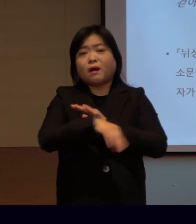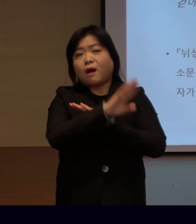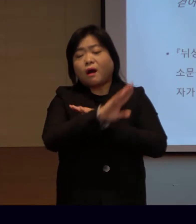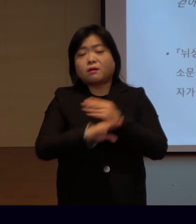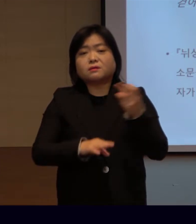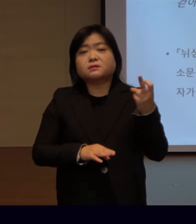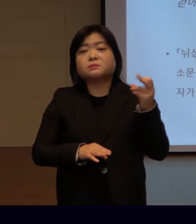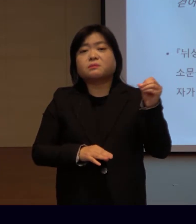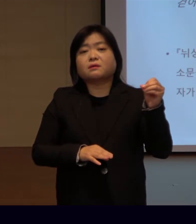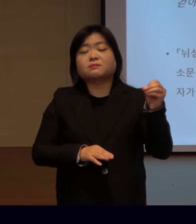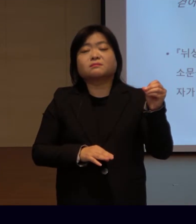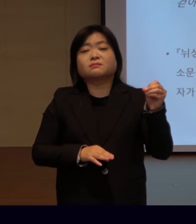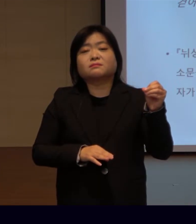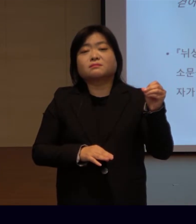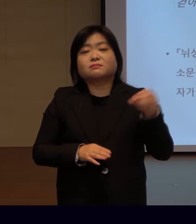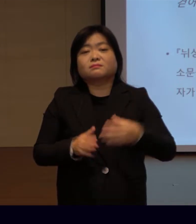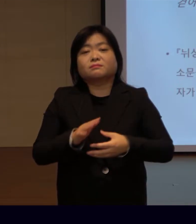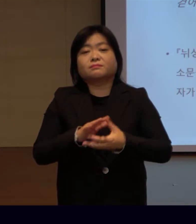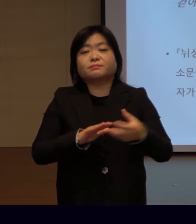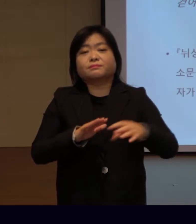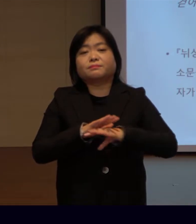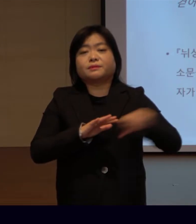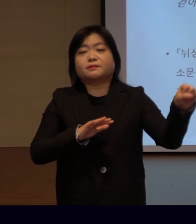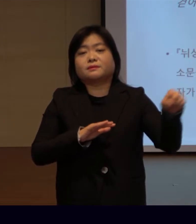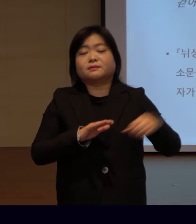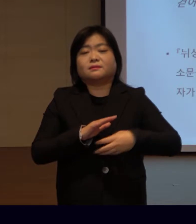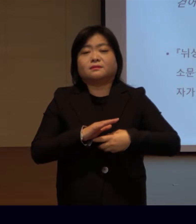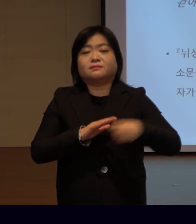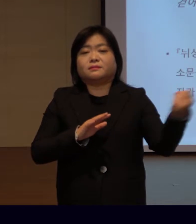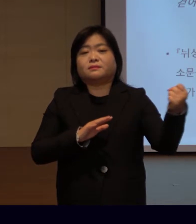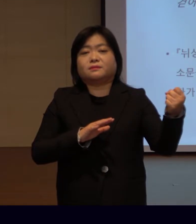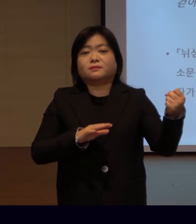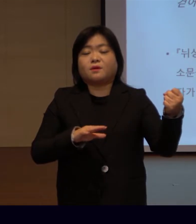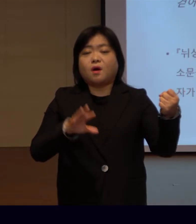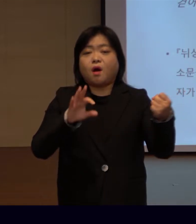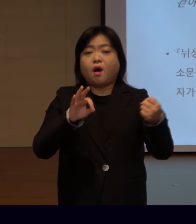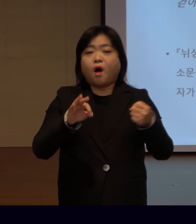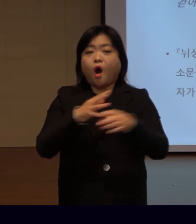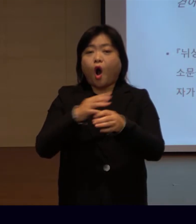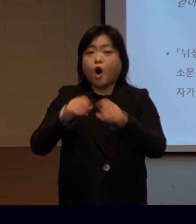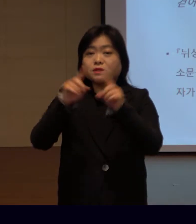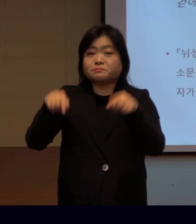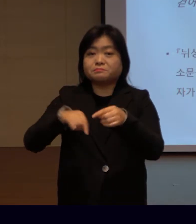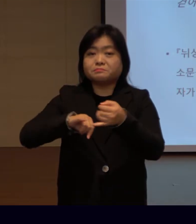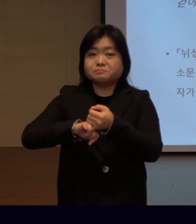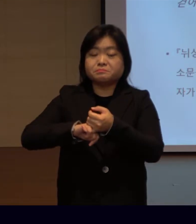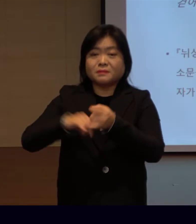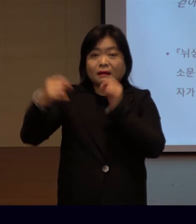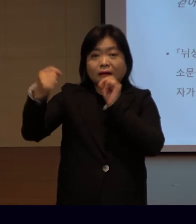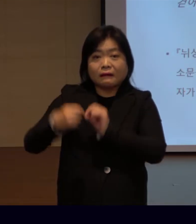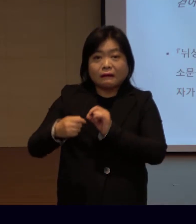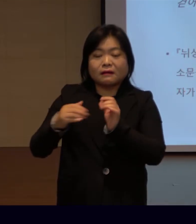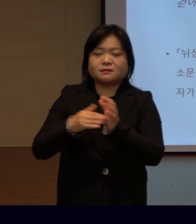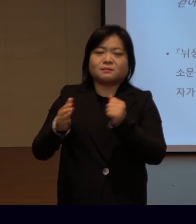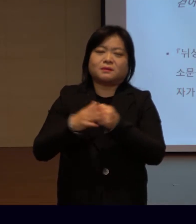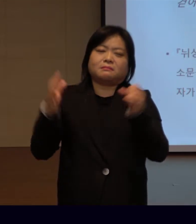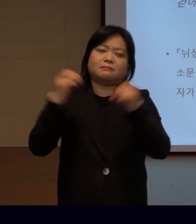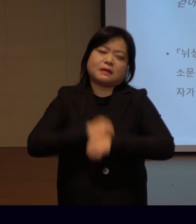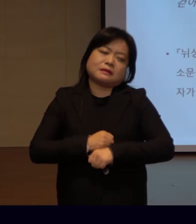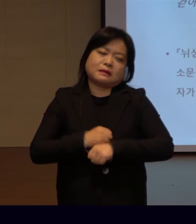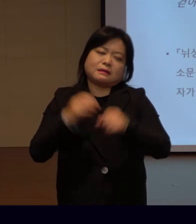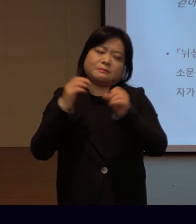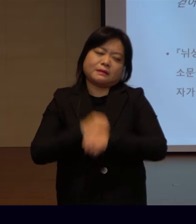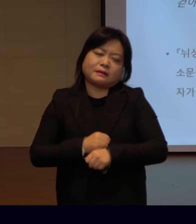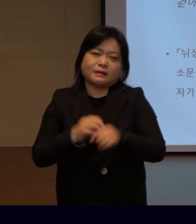12만 프랑 빵꾸 났죠. 날라고 난리 뻐꾸기죠. 그러니까 이 사람이 완전히 망해서 여기저기